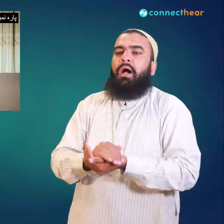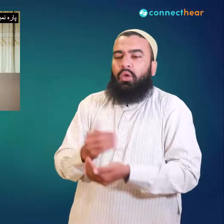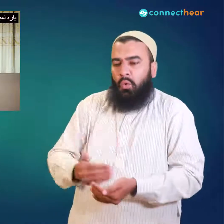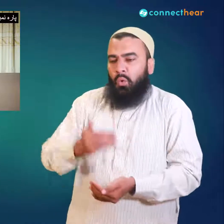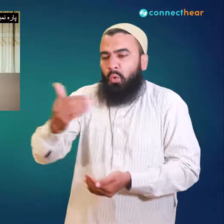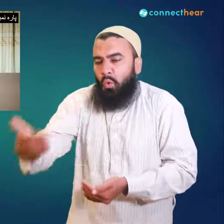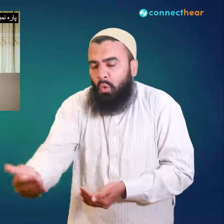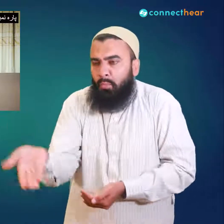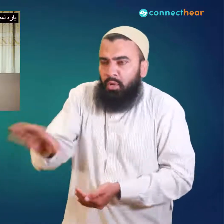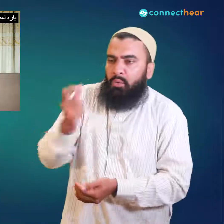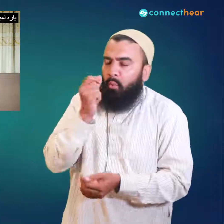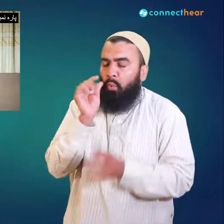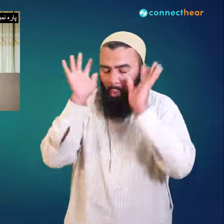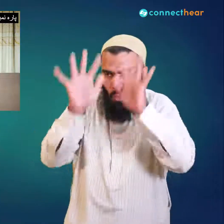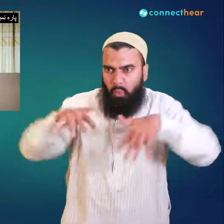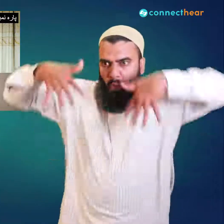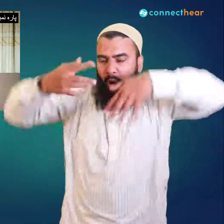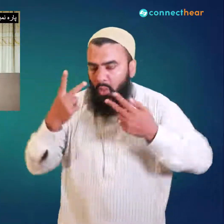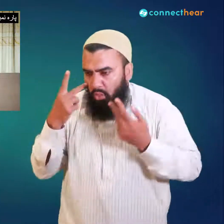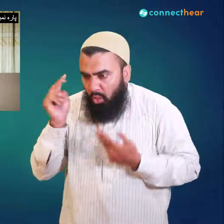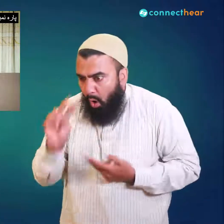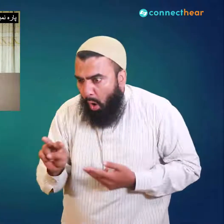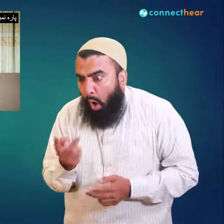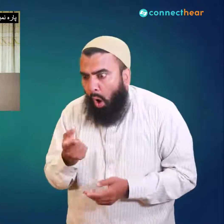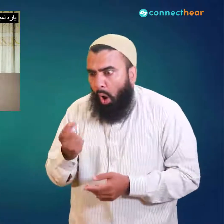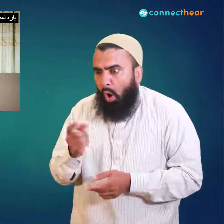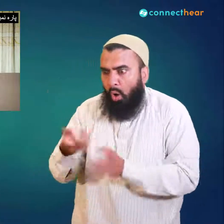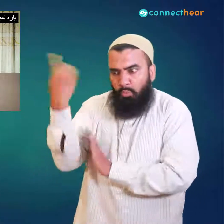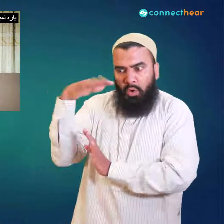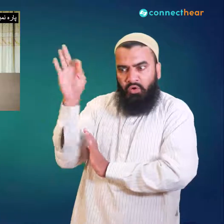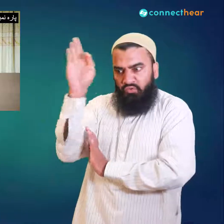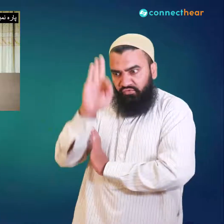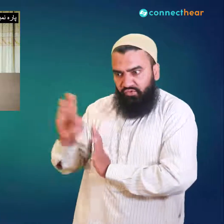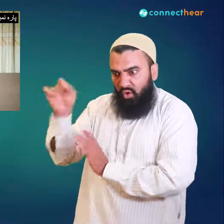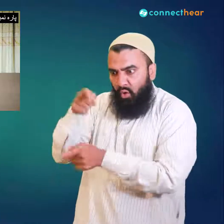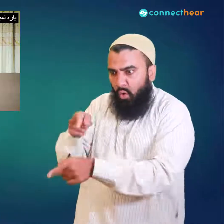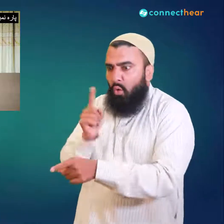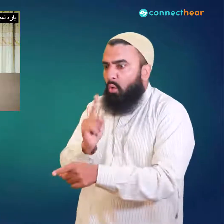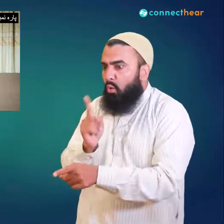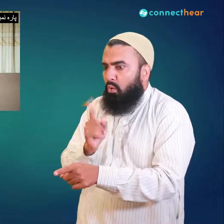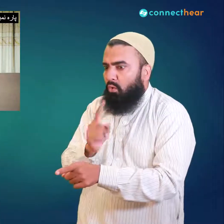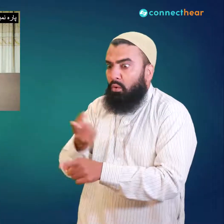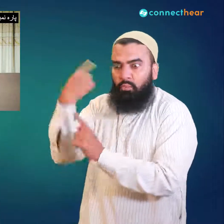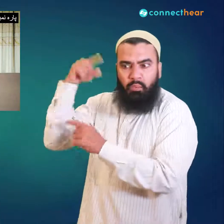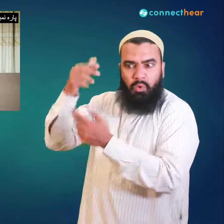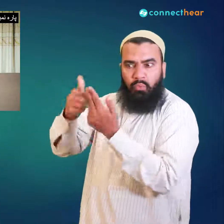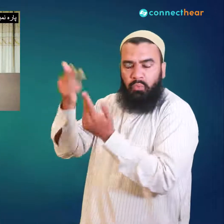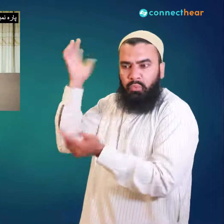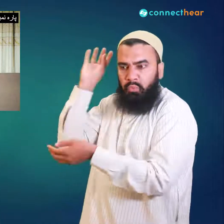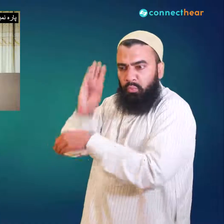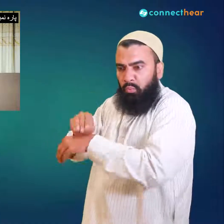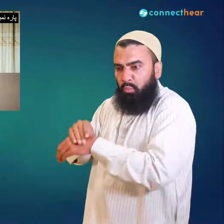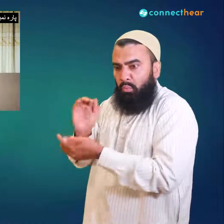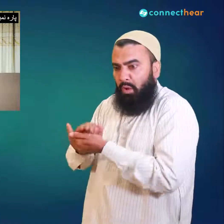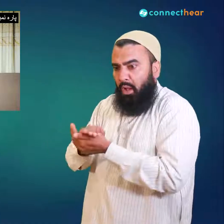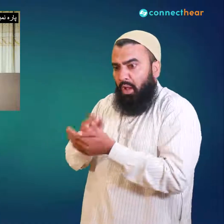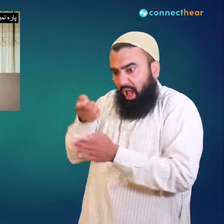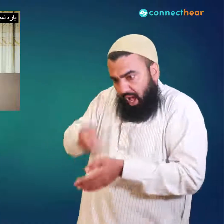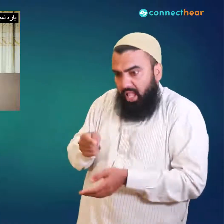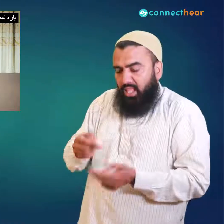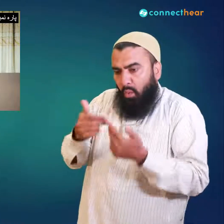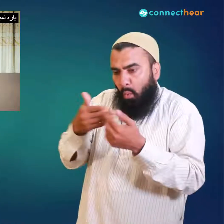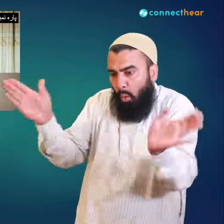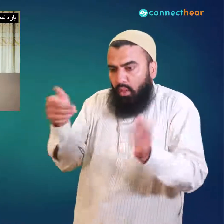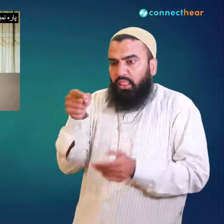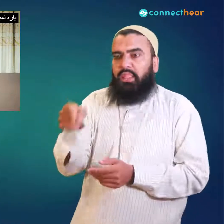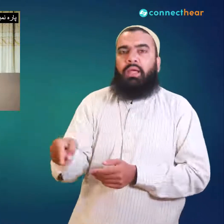نہیں، ایسی حکمت اور مشیت نہیں ہے۔ اختلاف ان کے درمیان رہے گا جب تک اپنے شعور اور اپنی مرضی سے